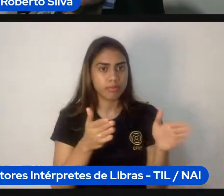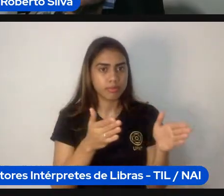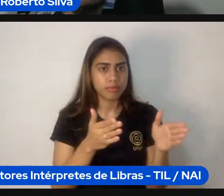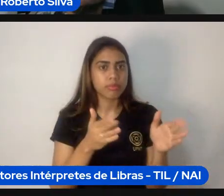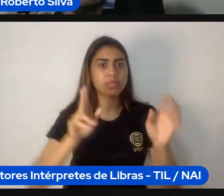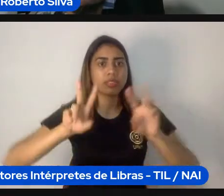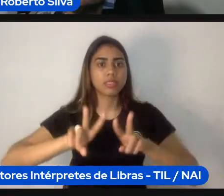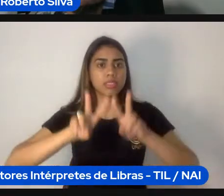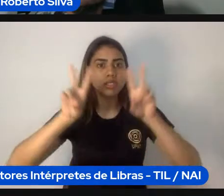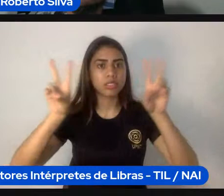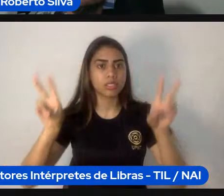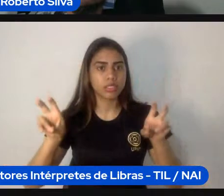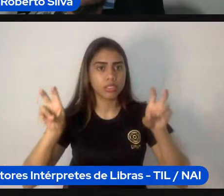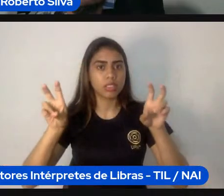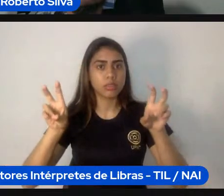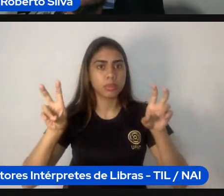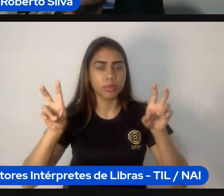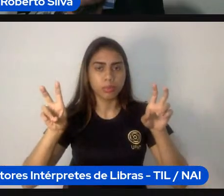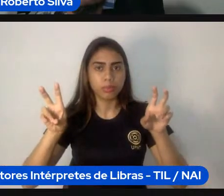Tamo junto.